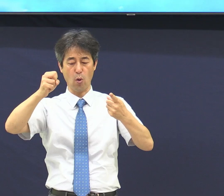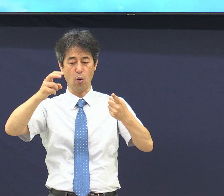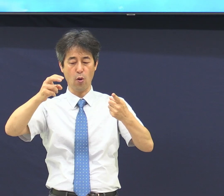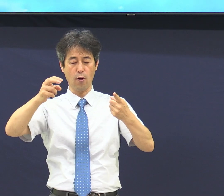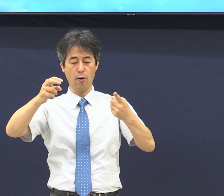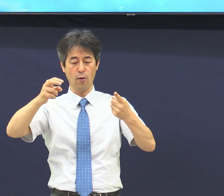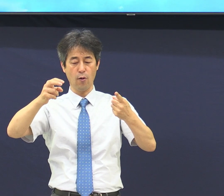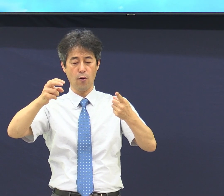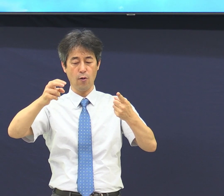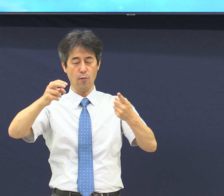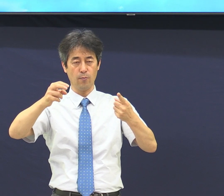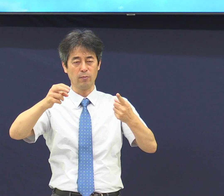계획대로